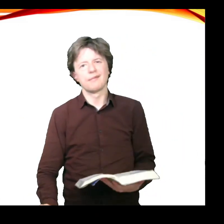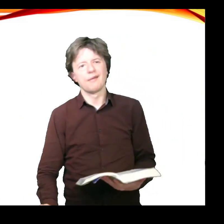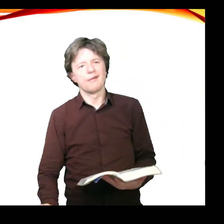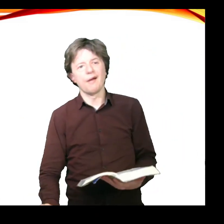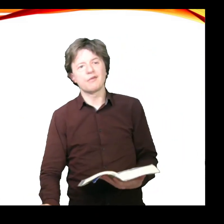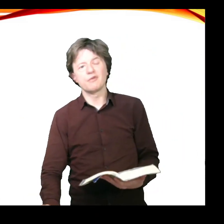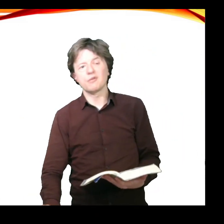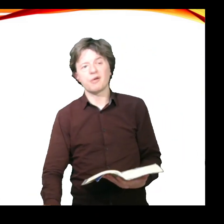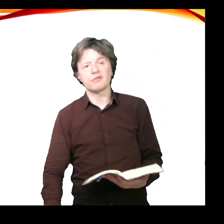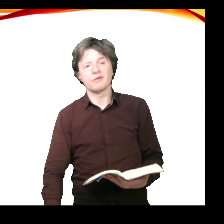Ja, ik vind dit prachtig.